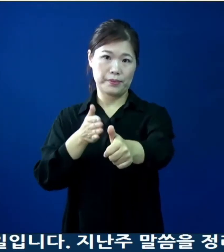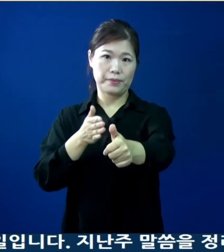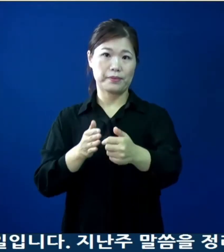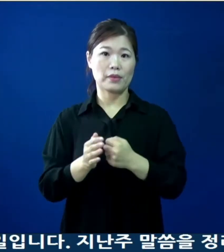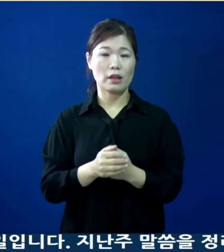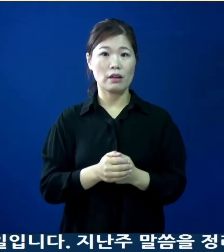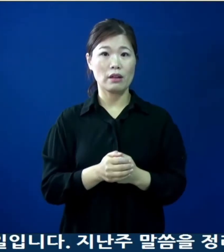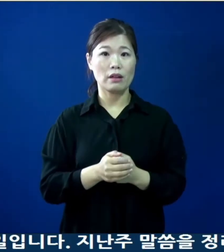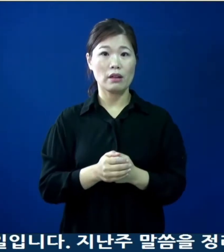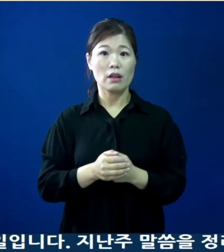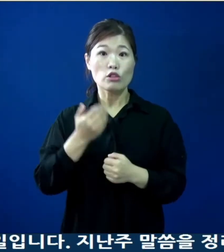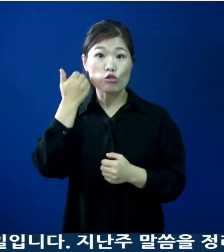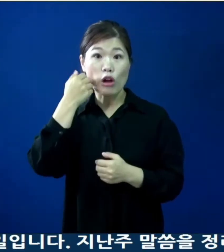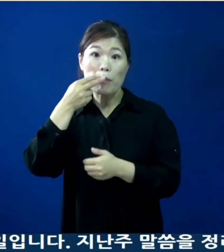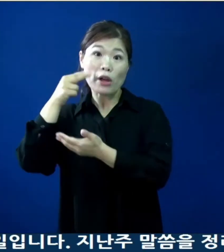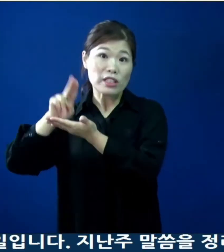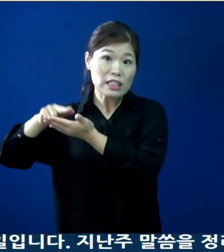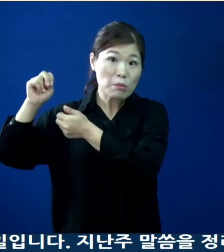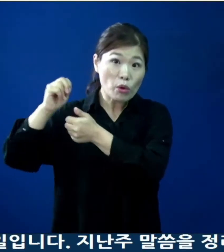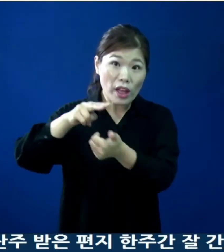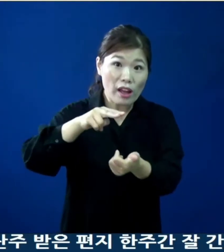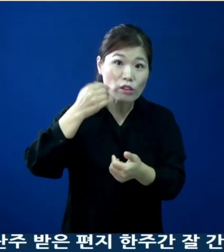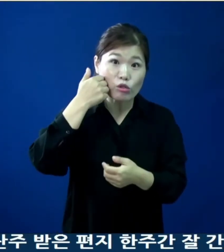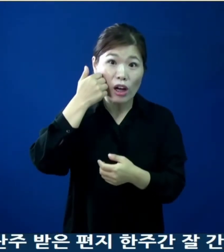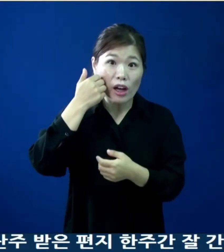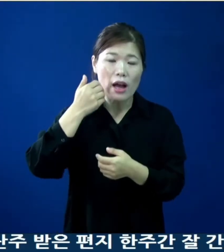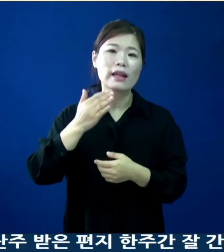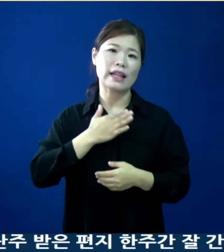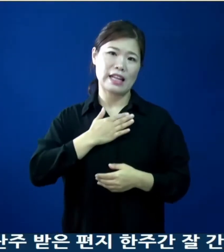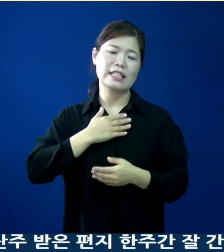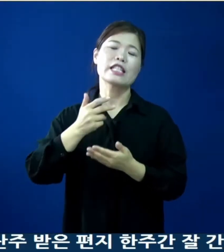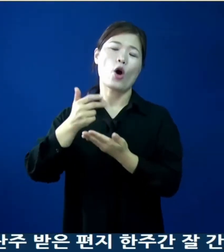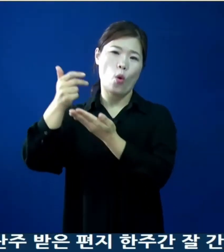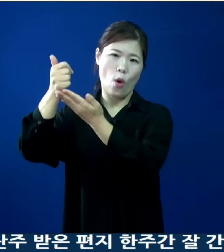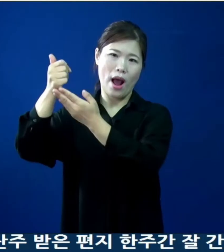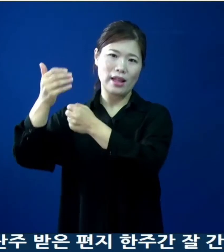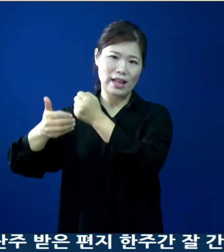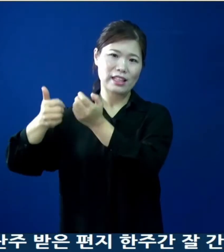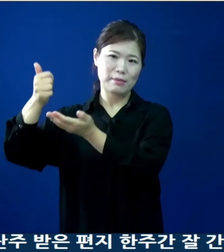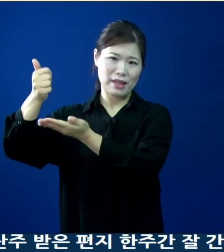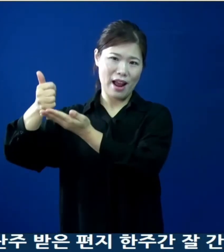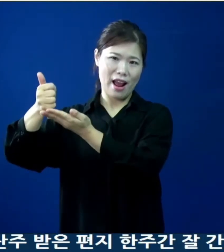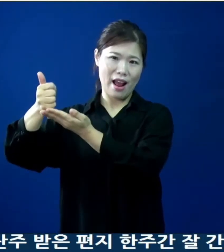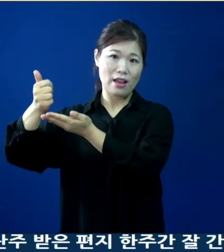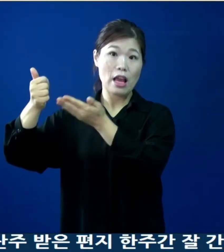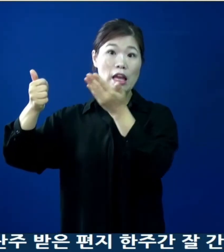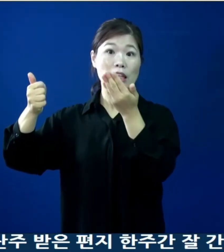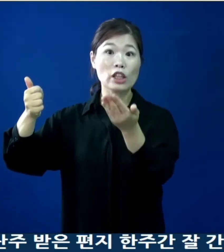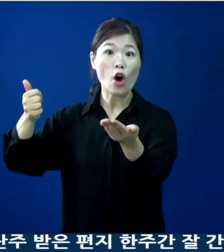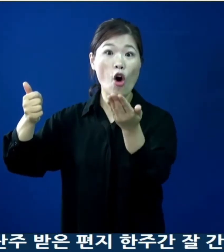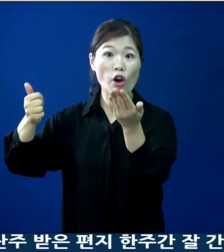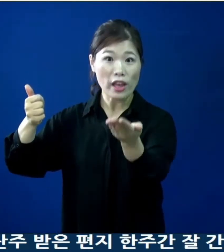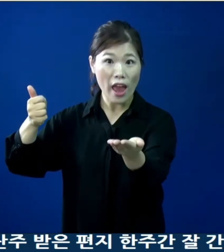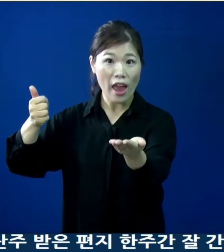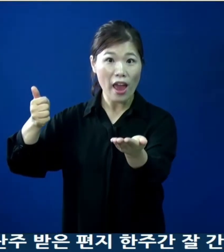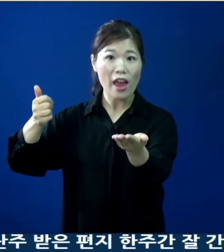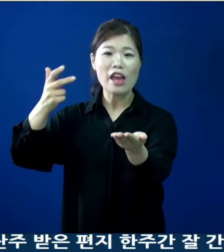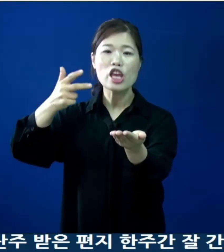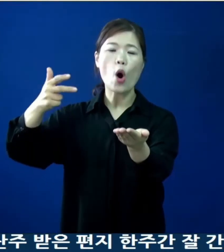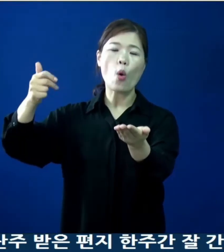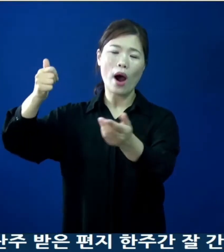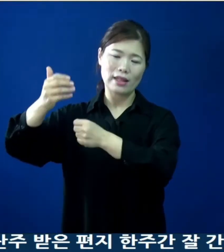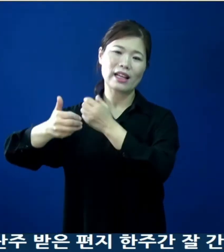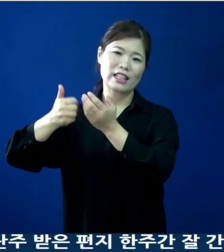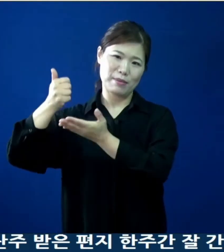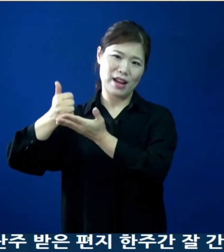누가 보내셨죠? 나는 여호와 하나님이라. 너의 여호와